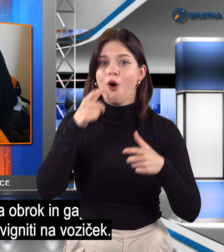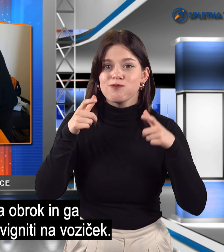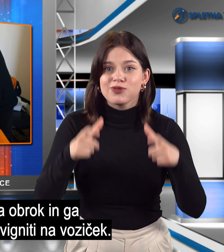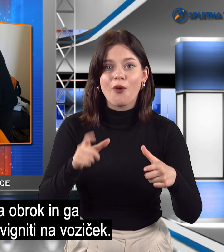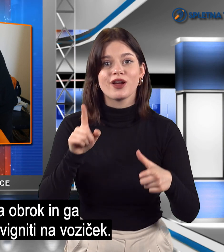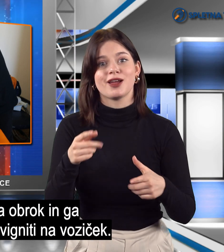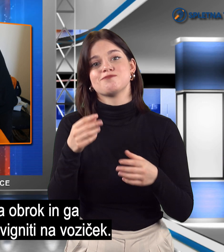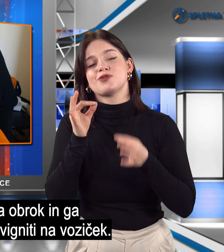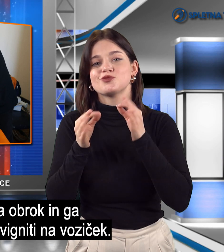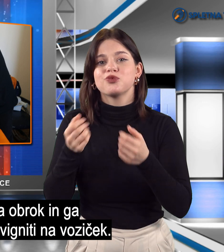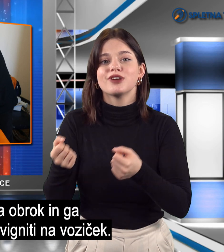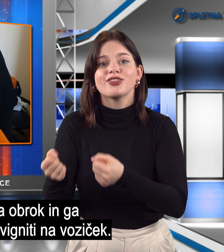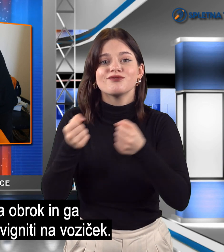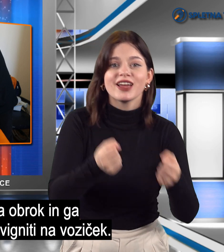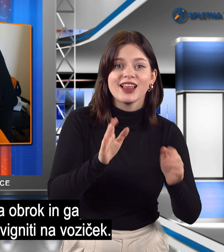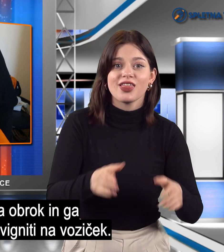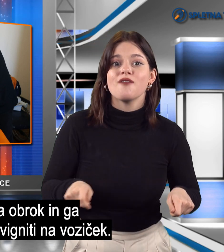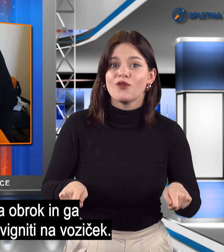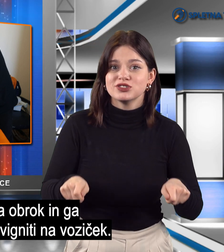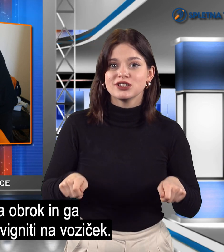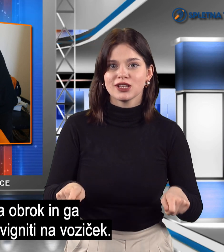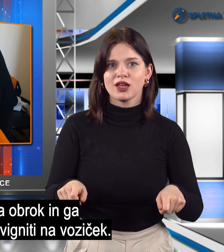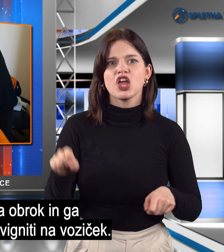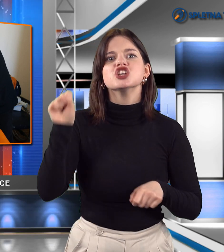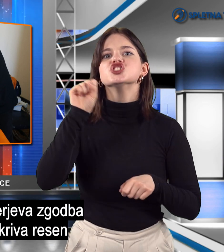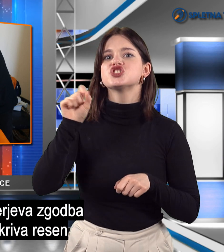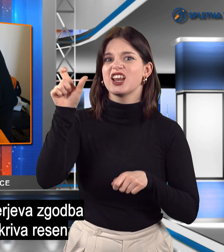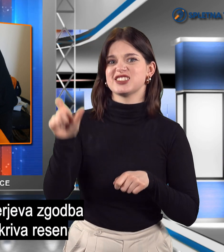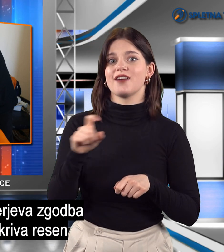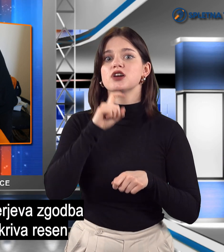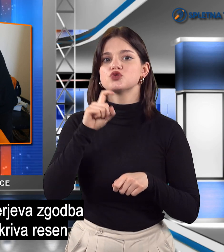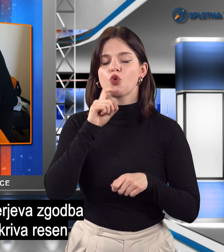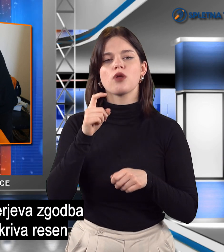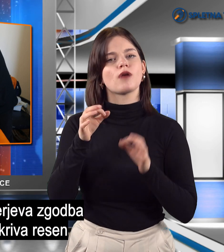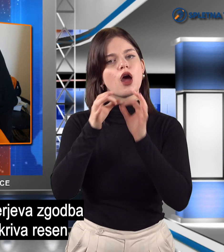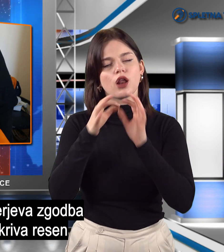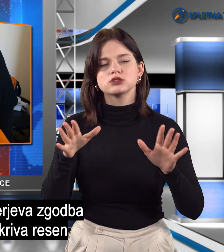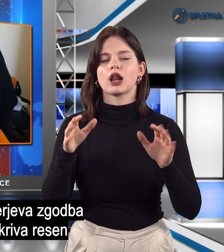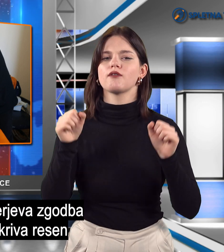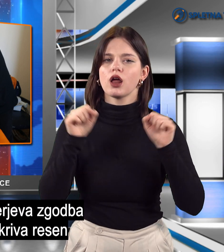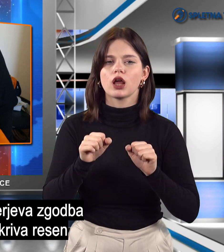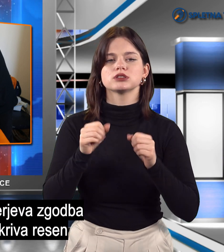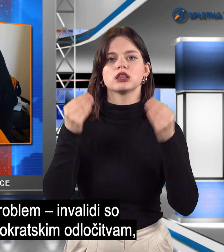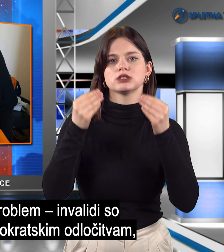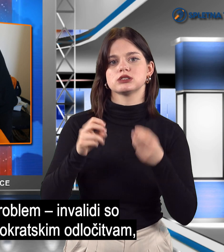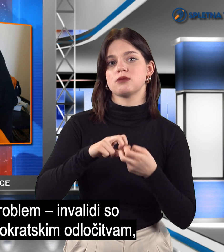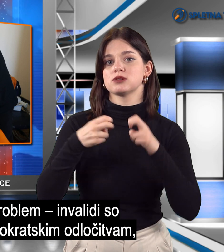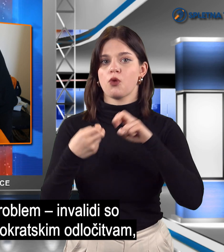obrok in ga poskuša dvigniti na voziček. Štelcerjeva zgodba razkriva resen sistemski problem. Invalidi